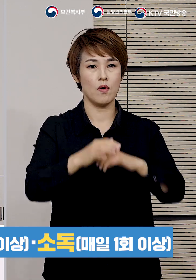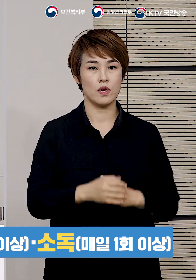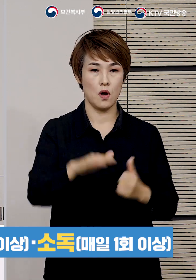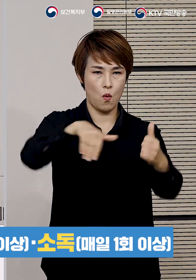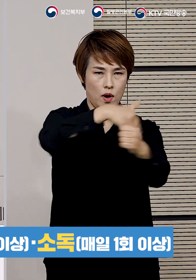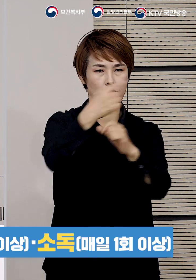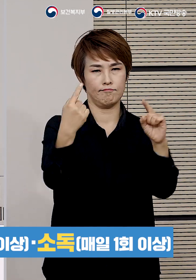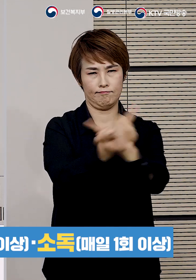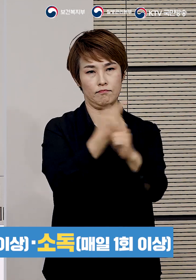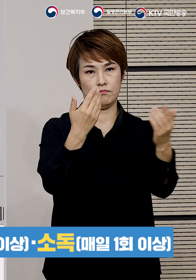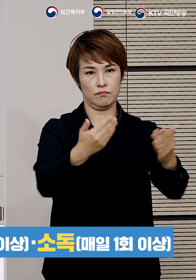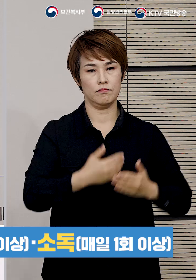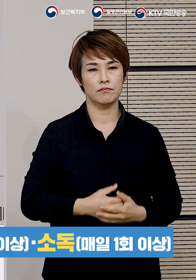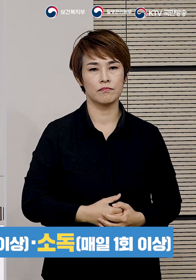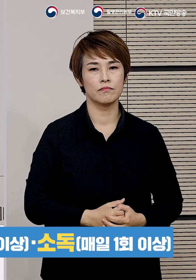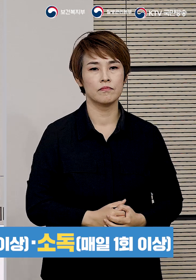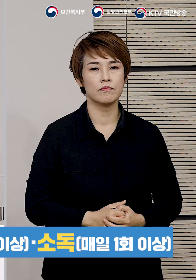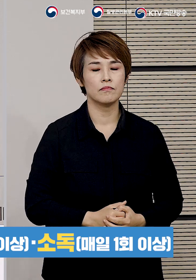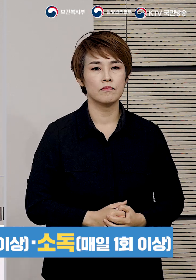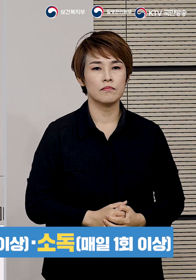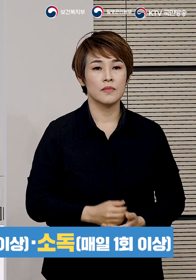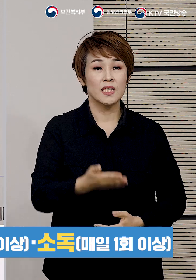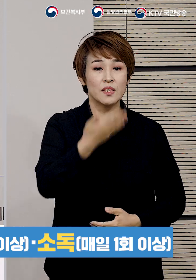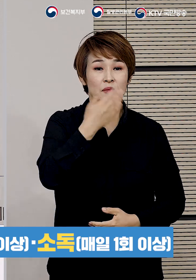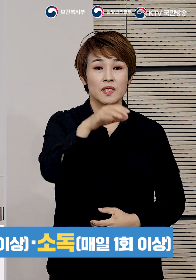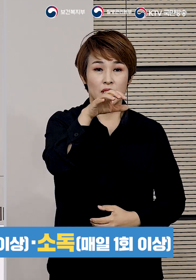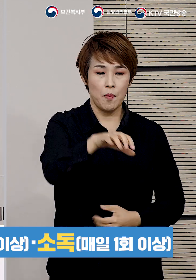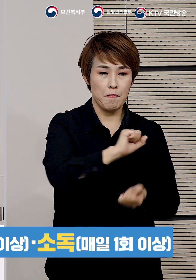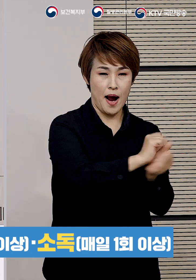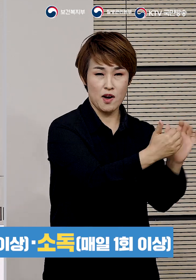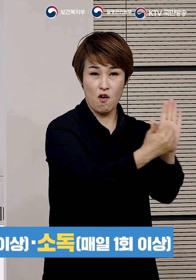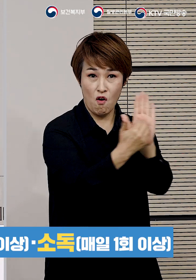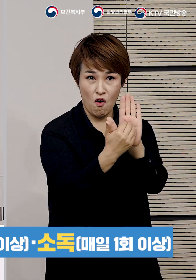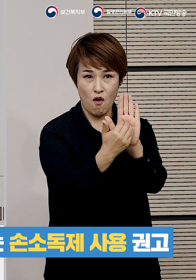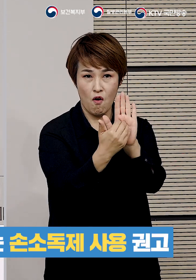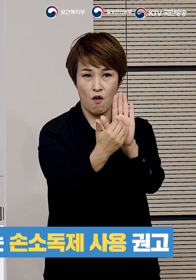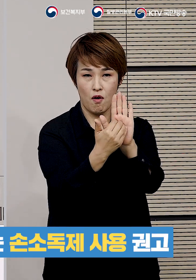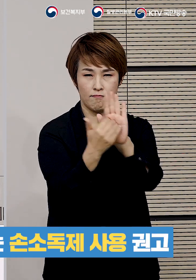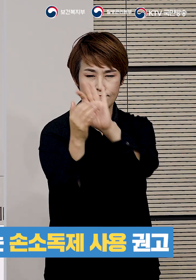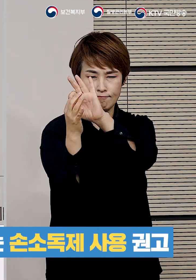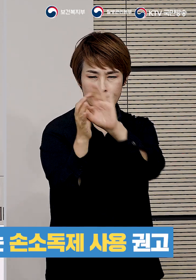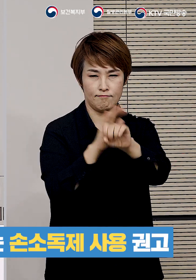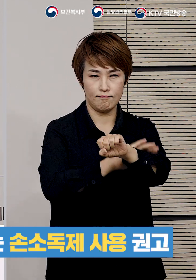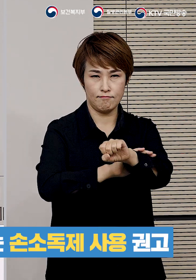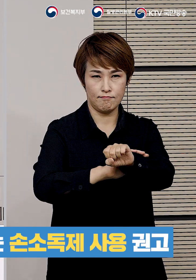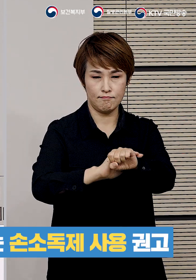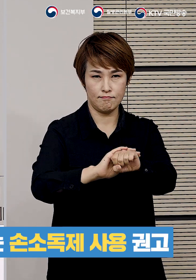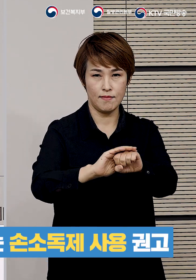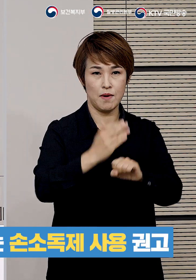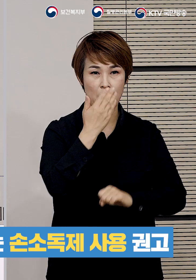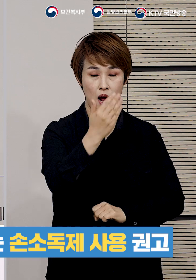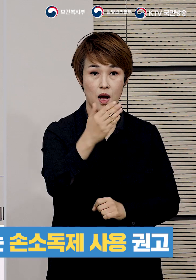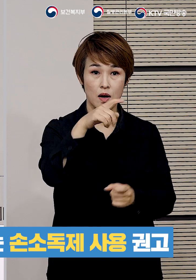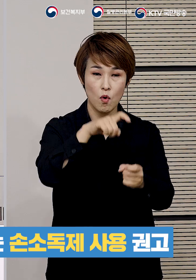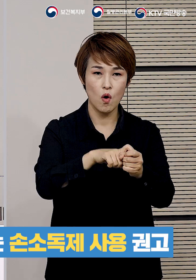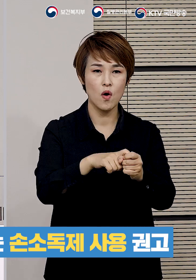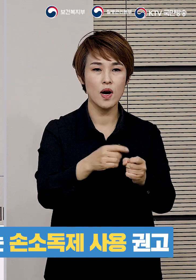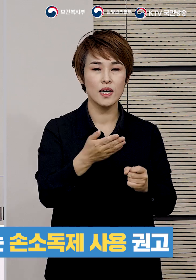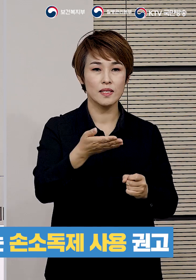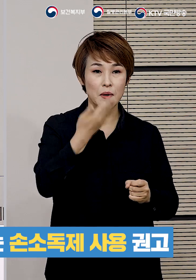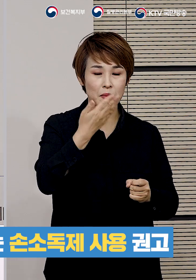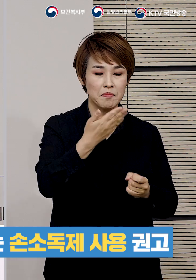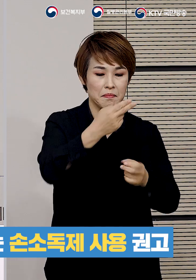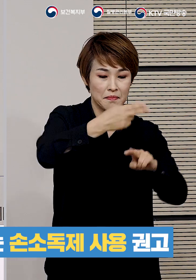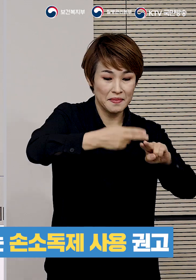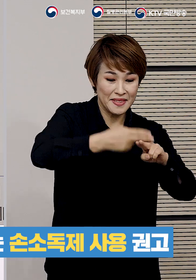권고해서 밀폐된 환경을 개선토록 하겠습니다. 이러한 음식점의 방역 조치가 꾸준히 이행될